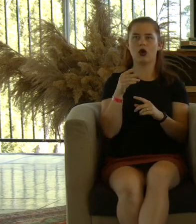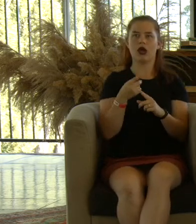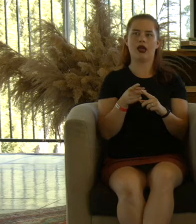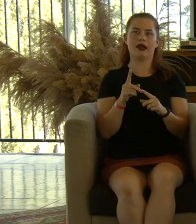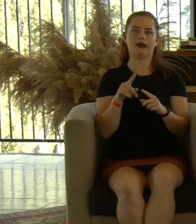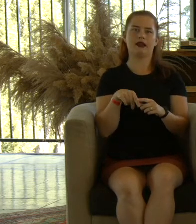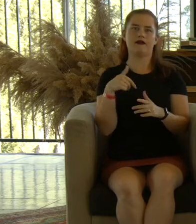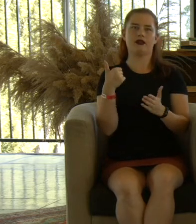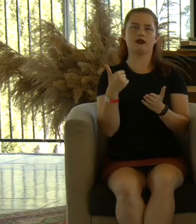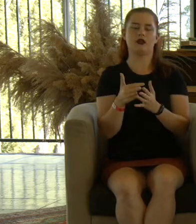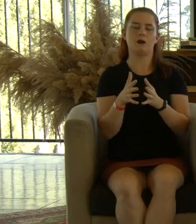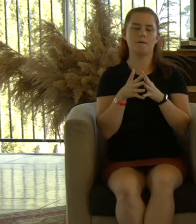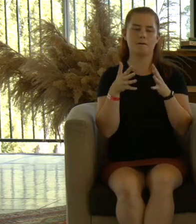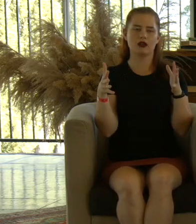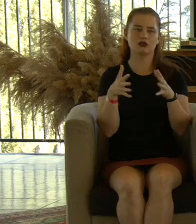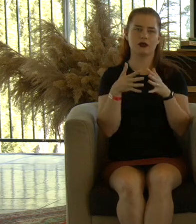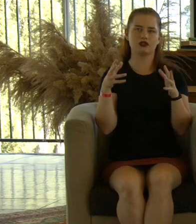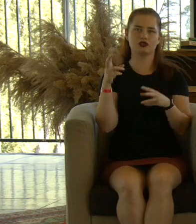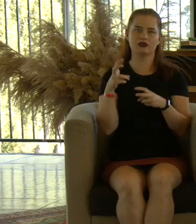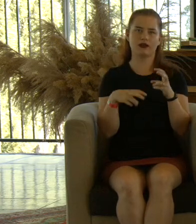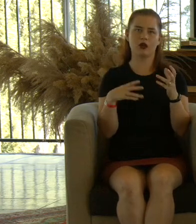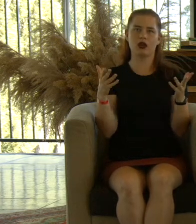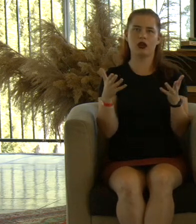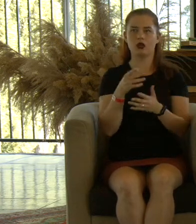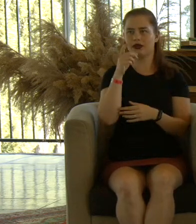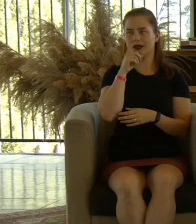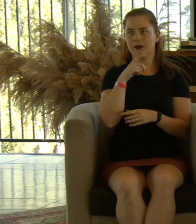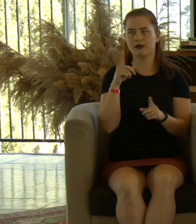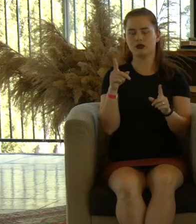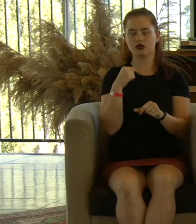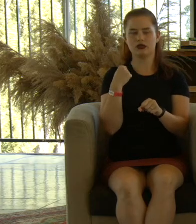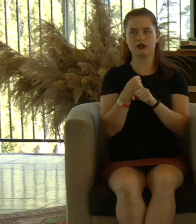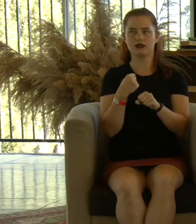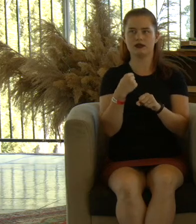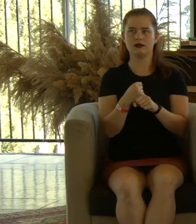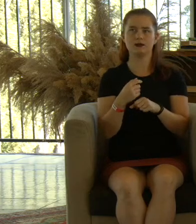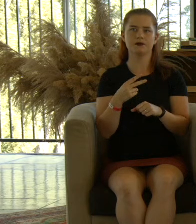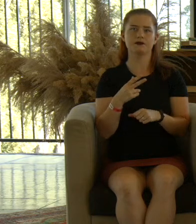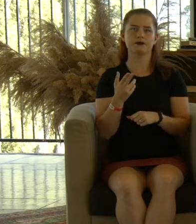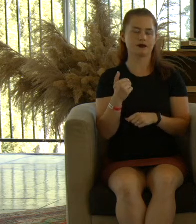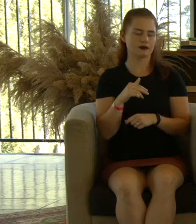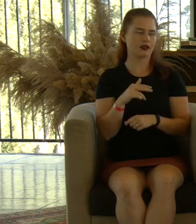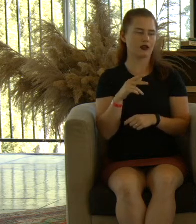именно огромные-огромные заводы, которые не пойми что позволяют. Кстати,